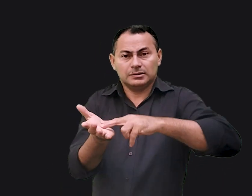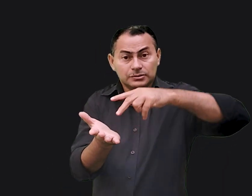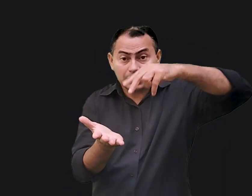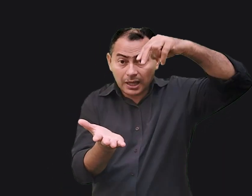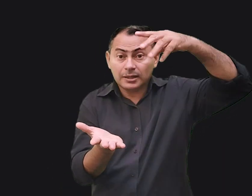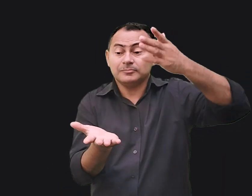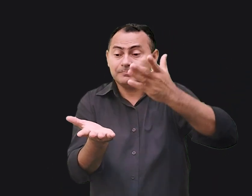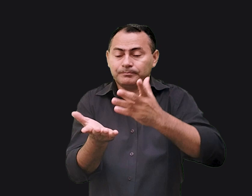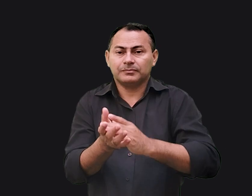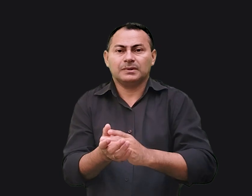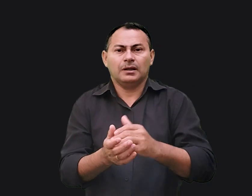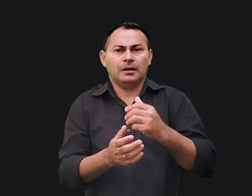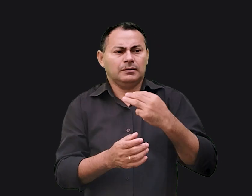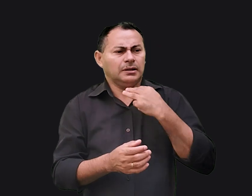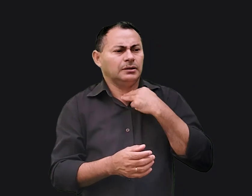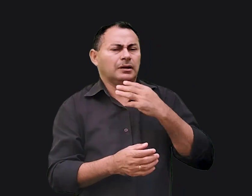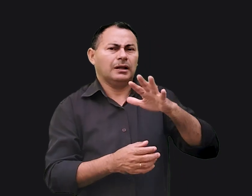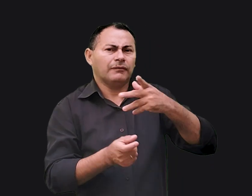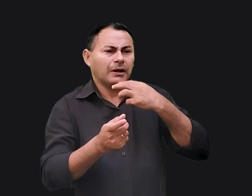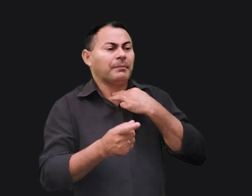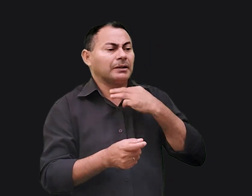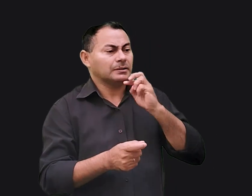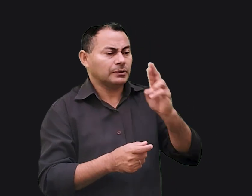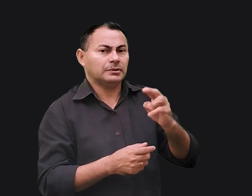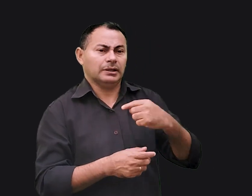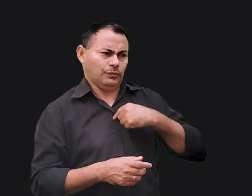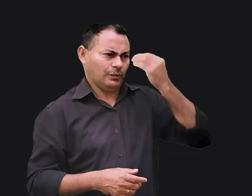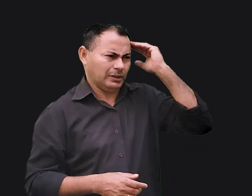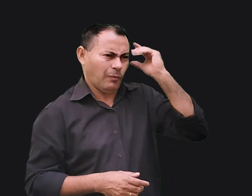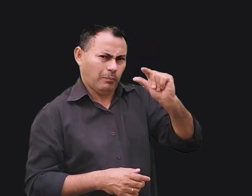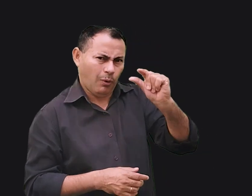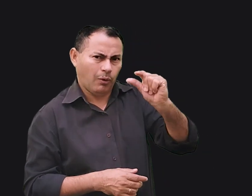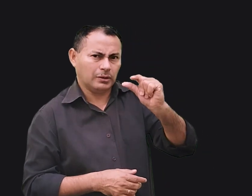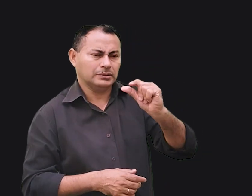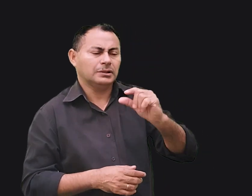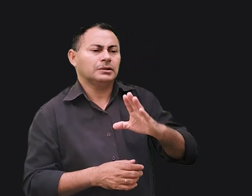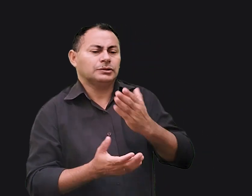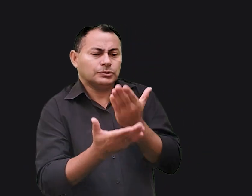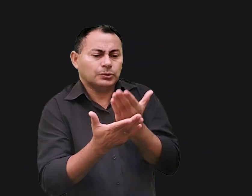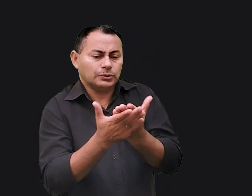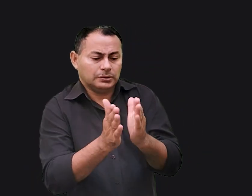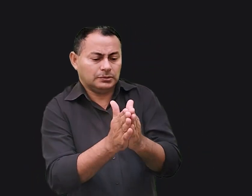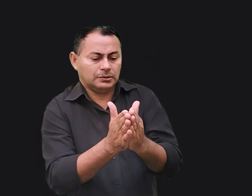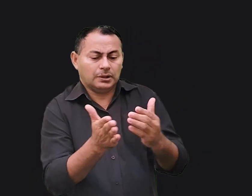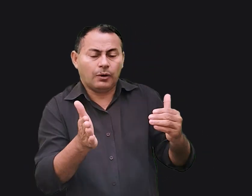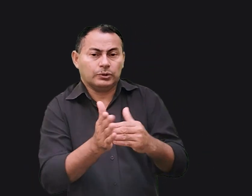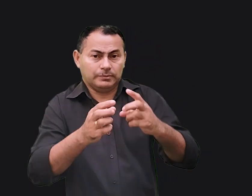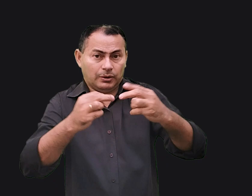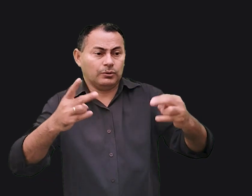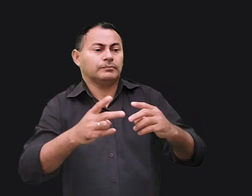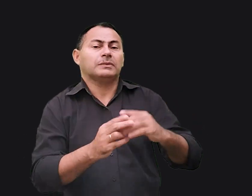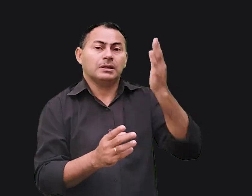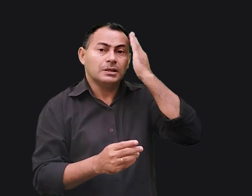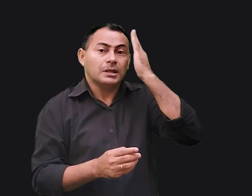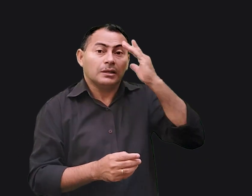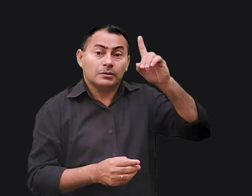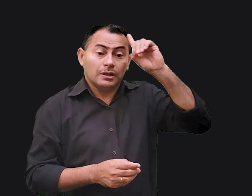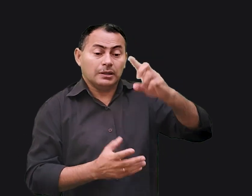ressuscitar. E ela disse mais ou menos assim, eu entendo um pouco de escatologia, do estudo das últimas coisas, e sei que no dia